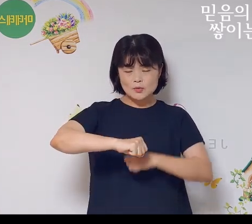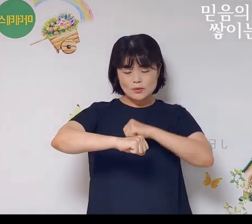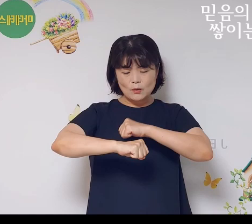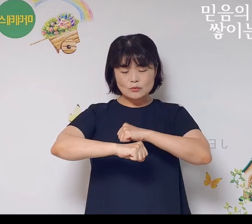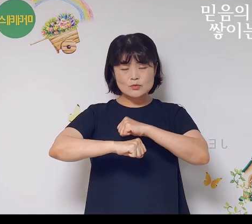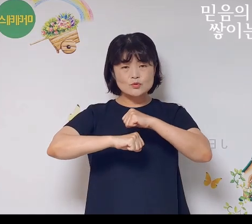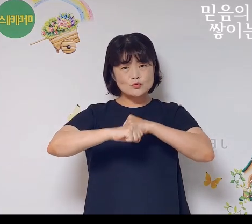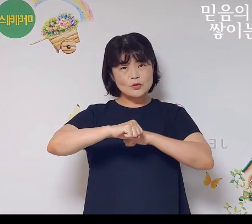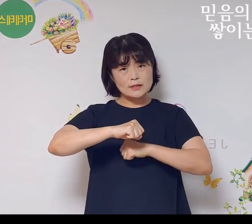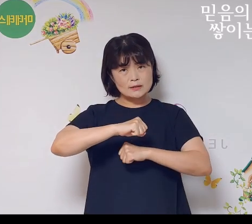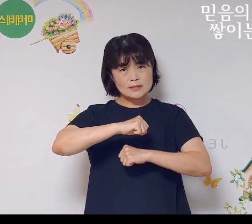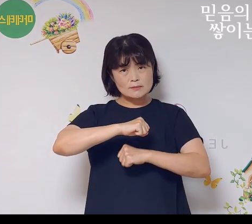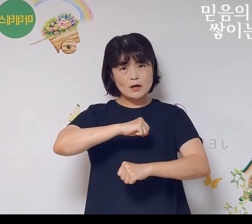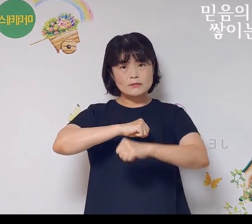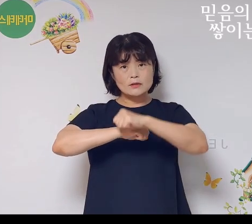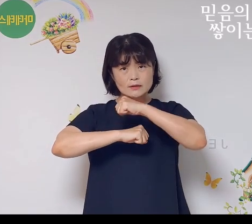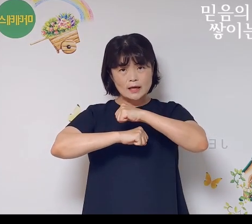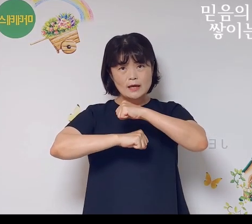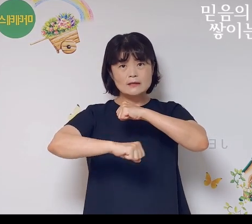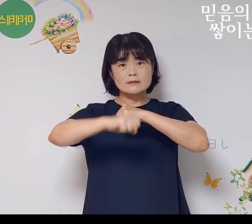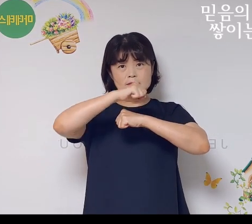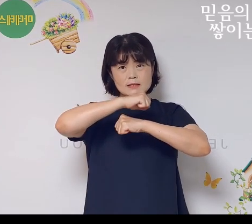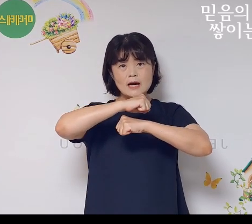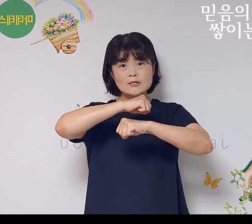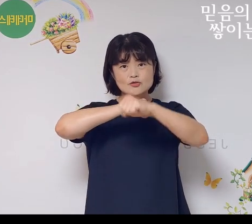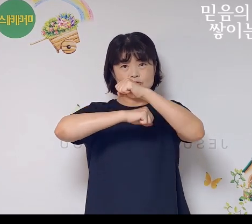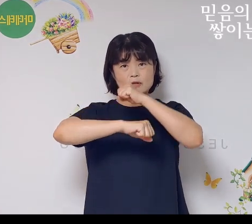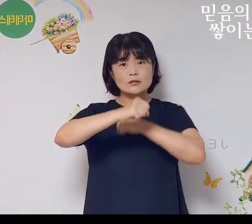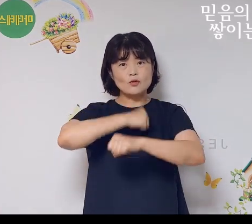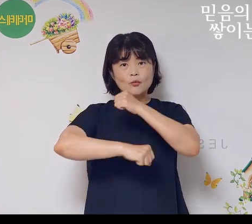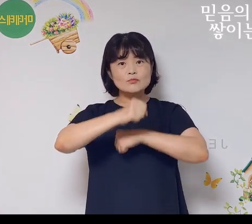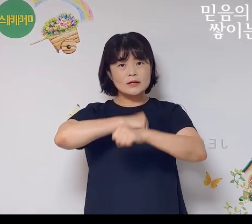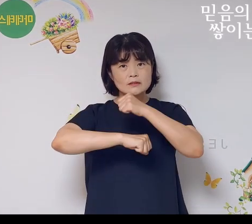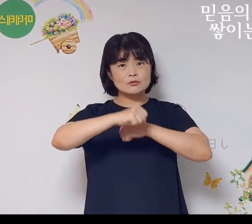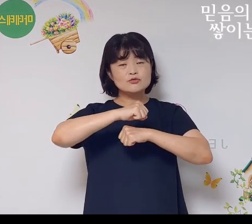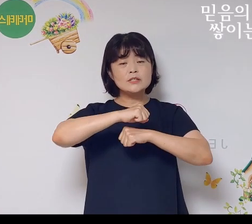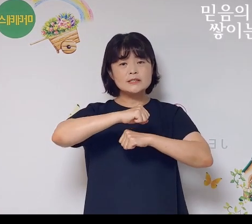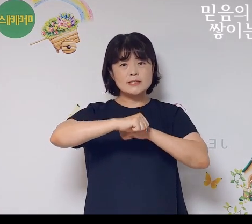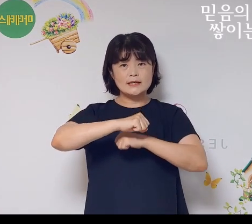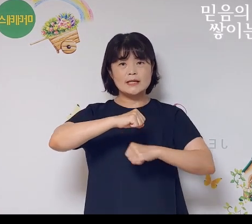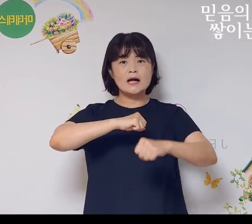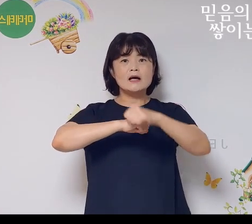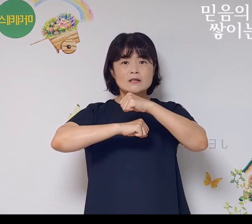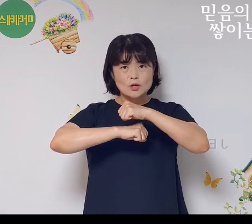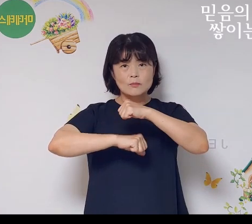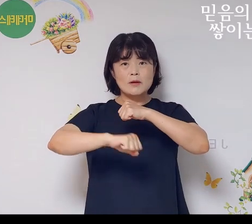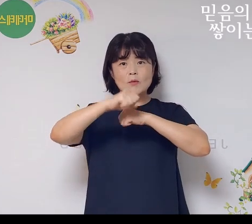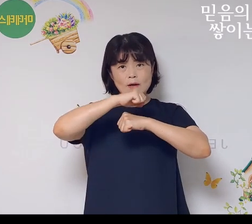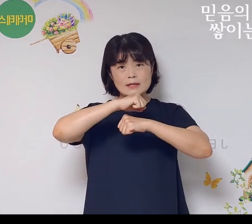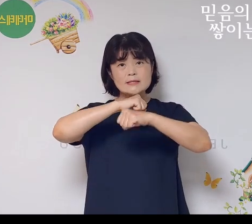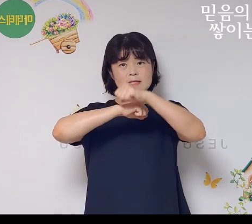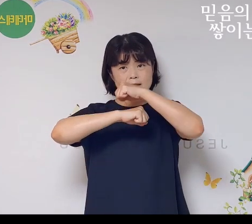왼손과 오른손 주먹이 이렇게 있으면 이렇게 쌓아주는 거예요. 근데 너무 막 이렇게 굴리는 게 아니라 정말 뭔가를